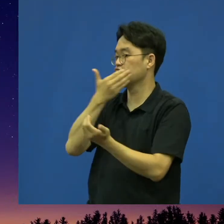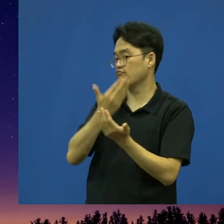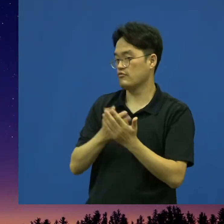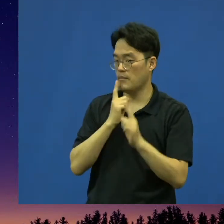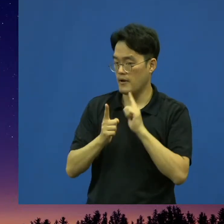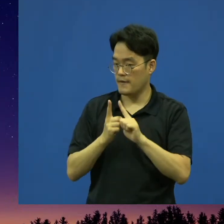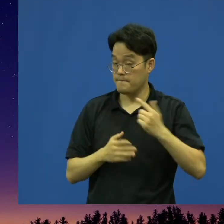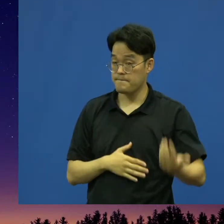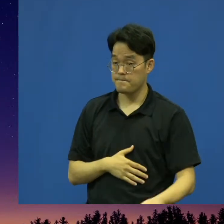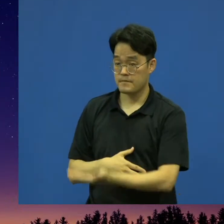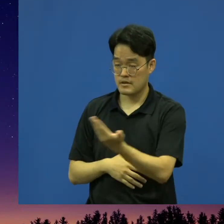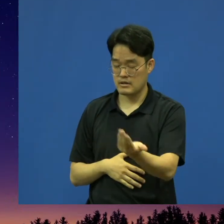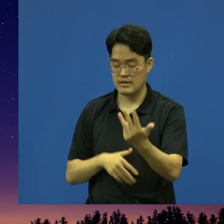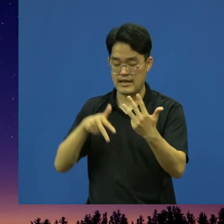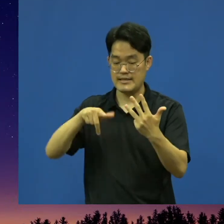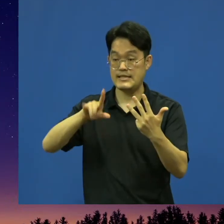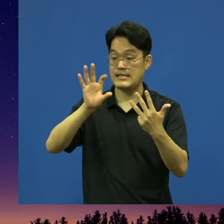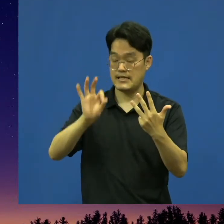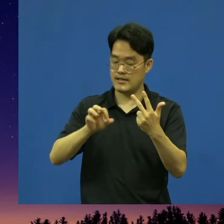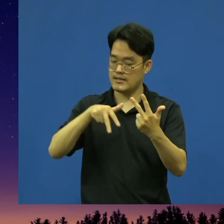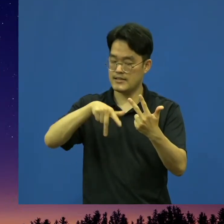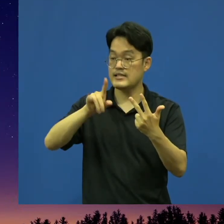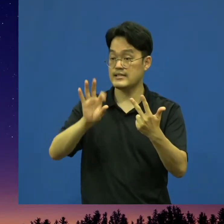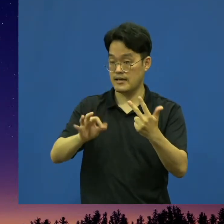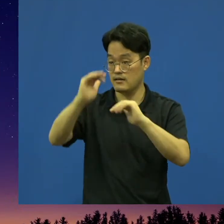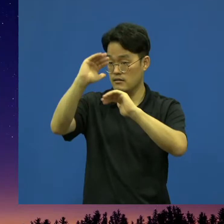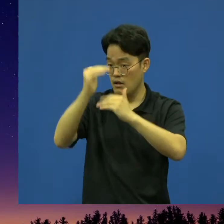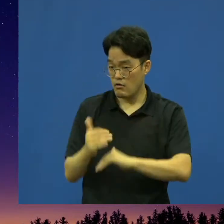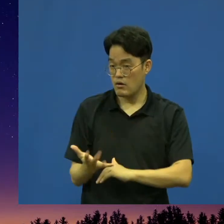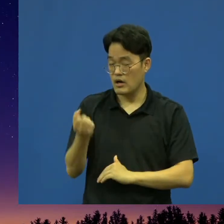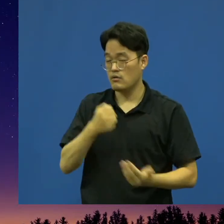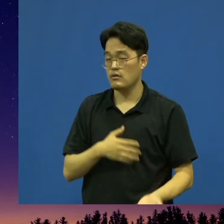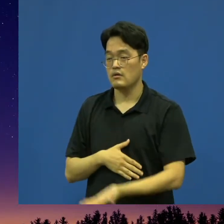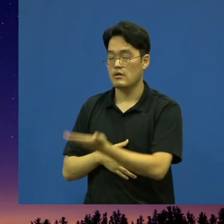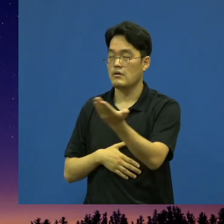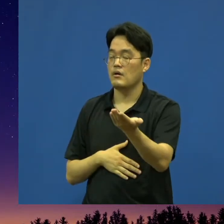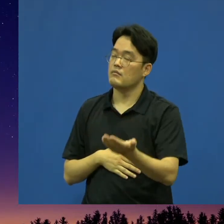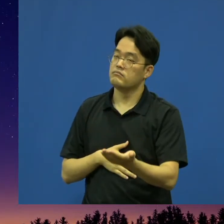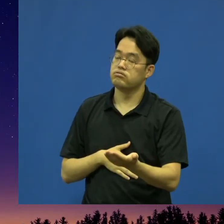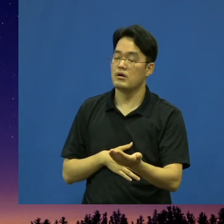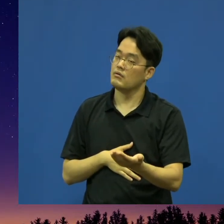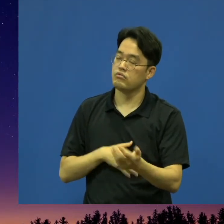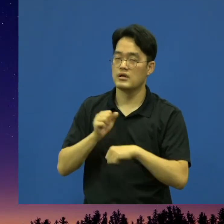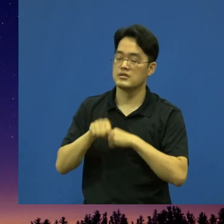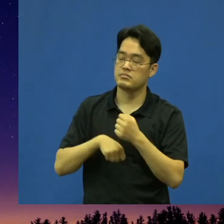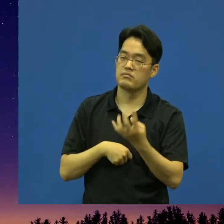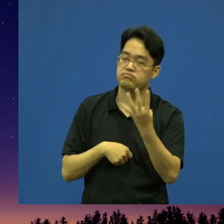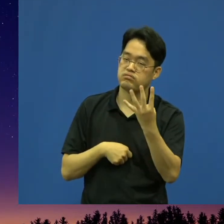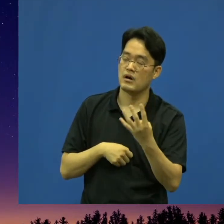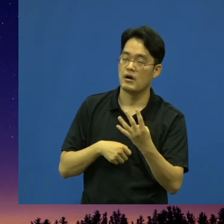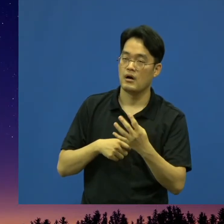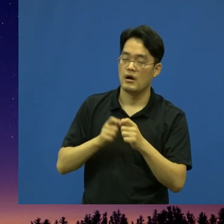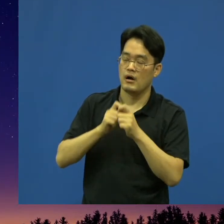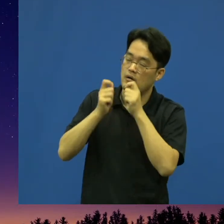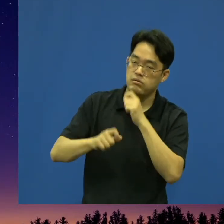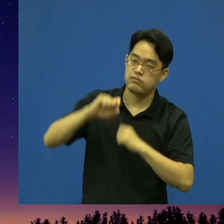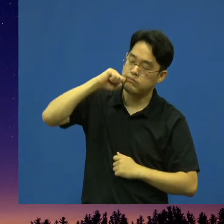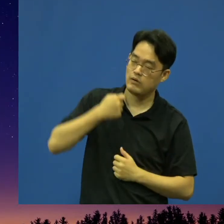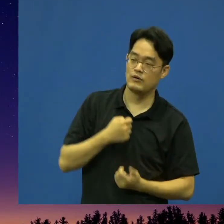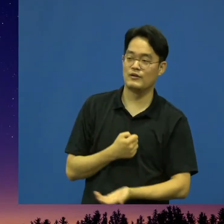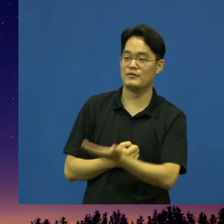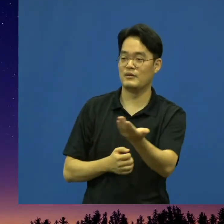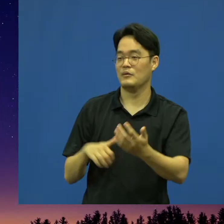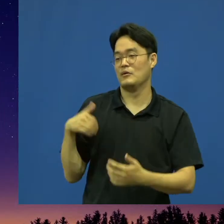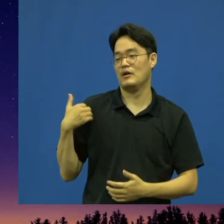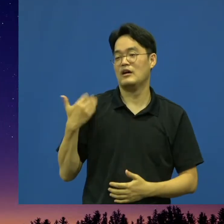여러분들이 7장만 가지고 이런 어려운 이야기들을 다루어서 제가 좀 죄송하게 생각해요.